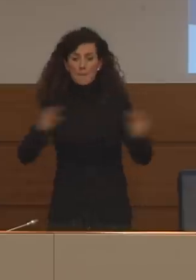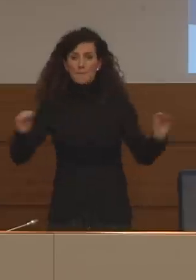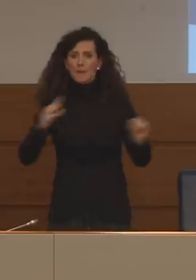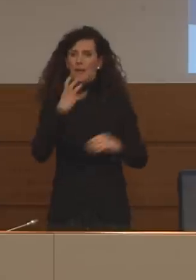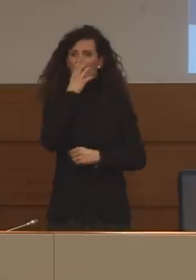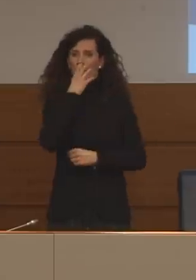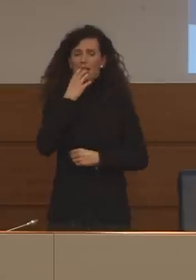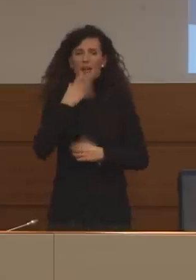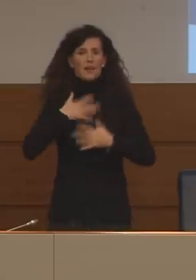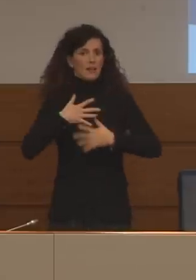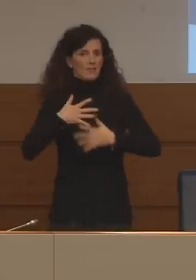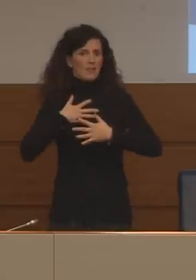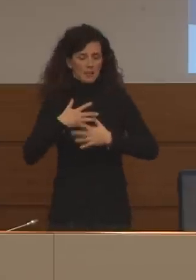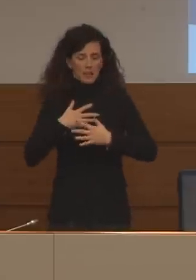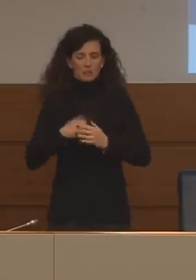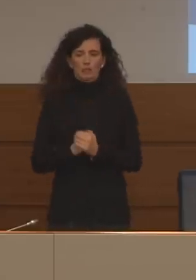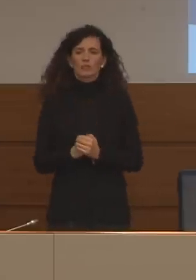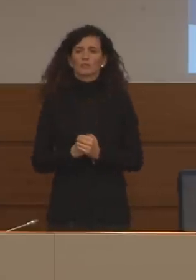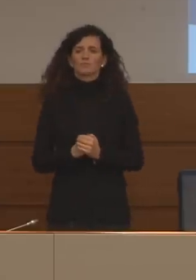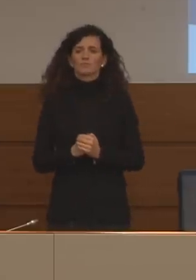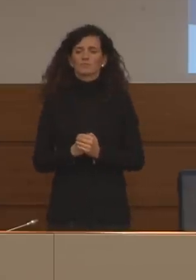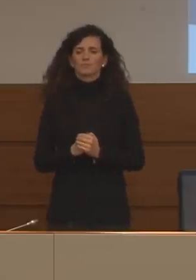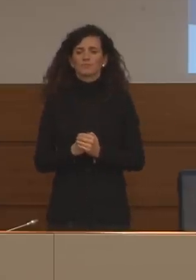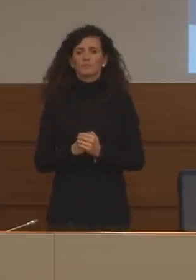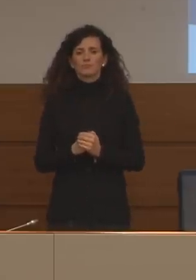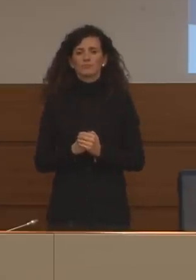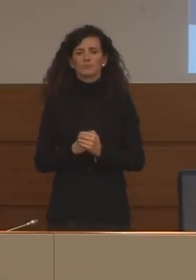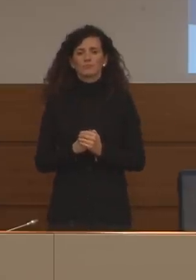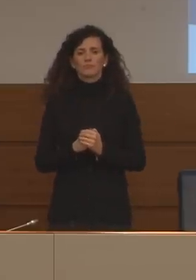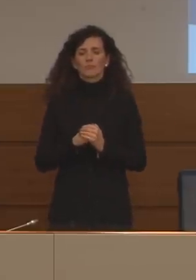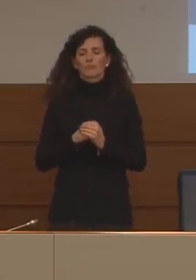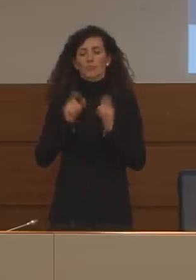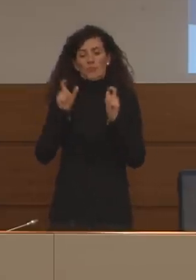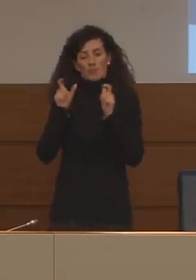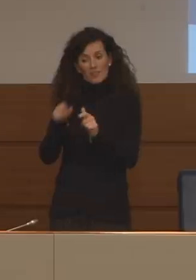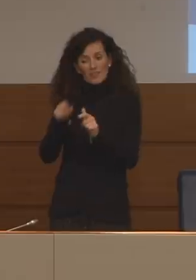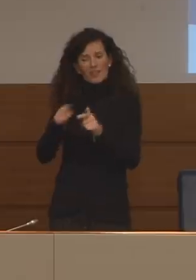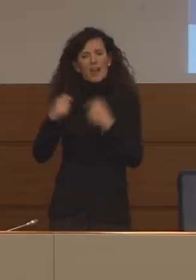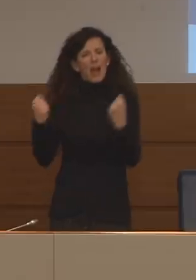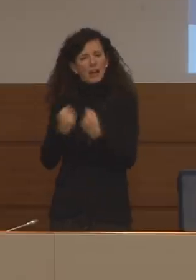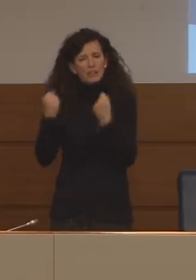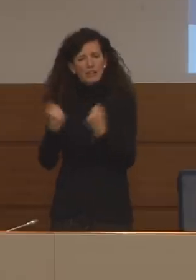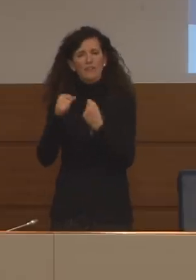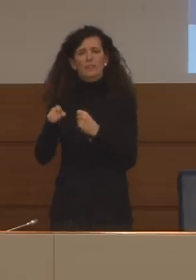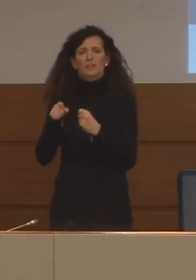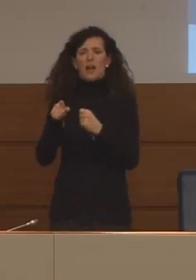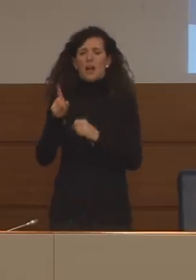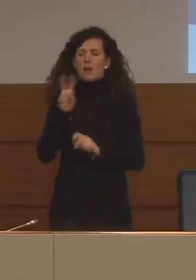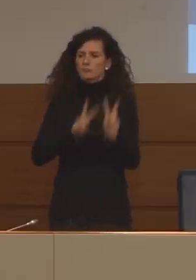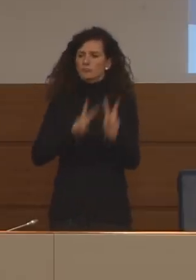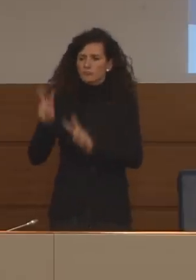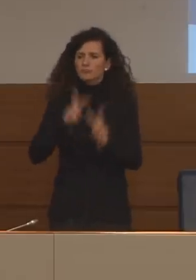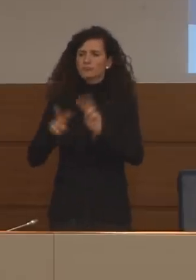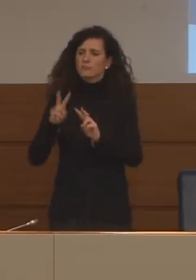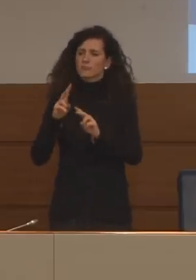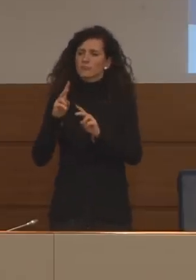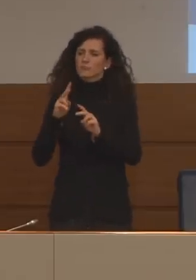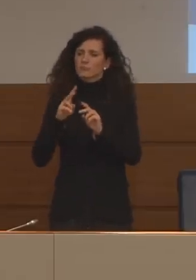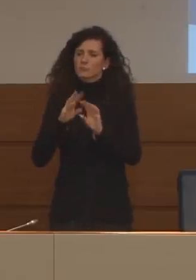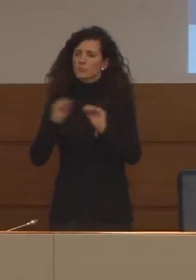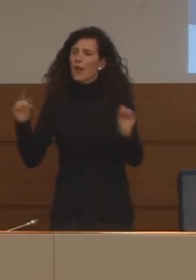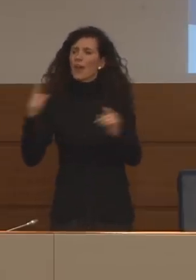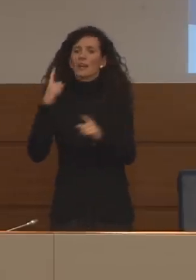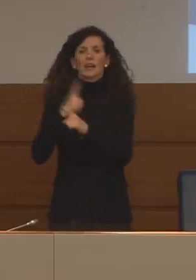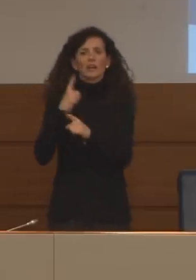riguarda le attività volte al reperimento dei beni necessarie